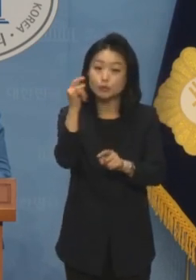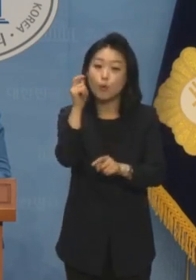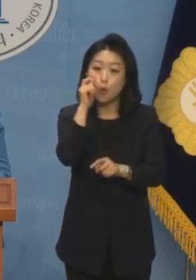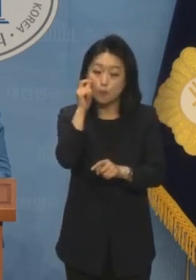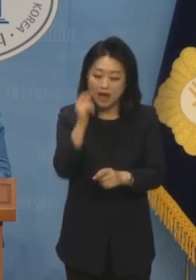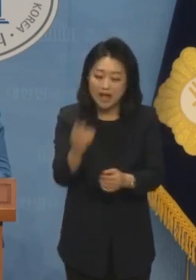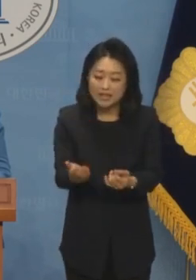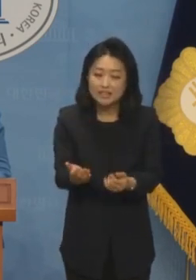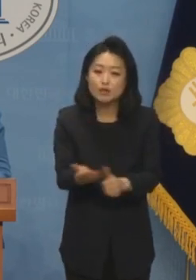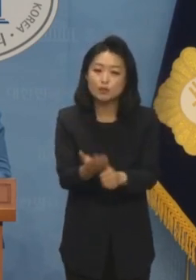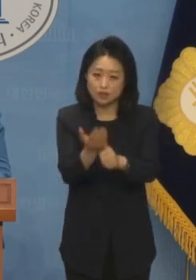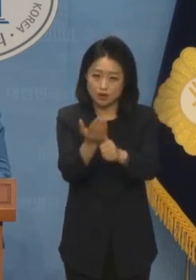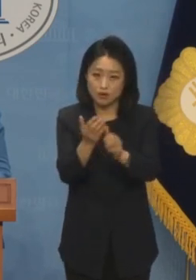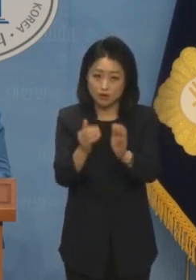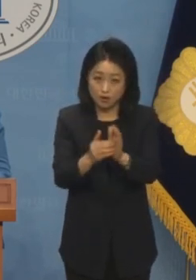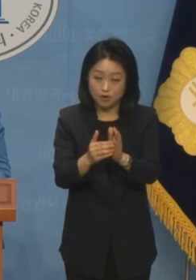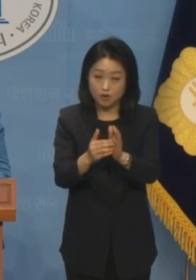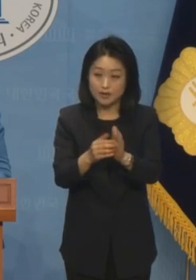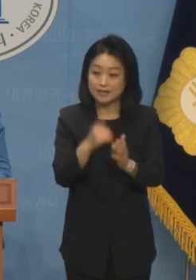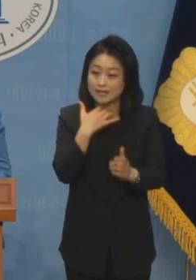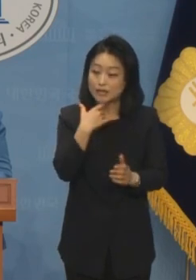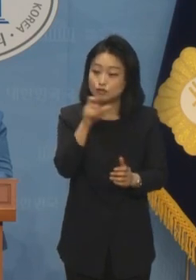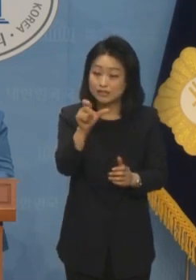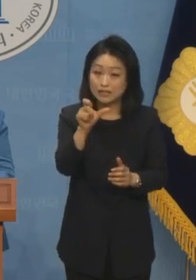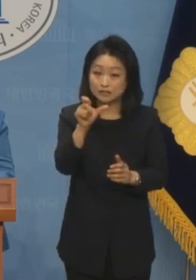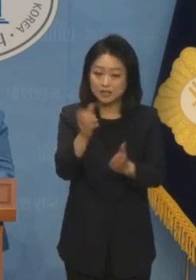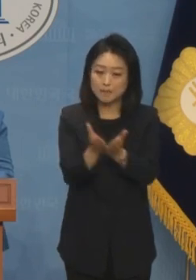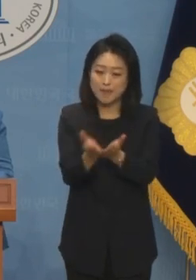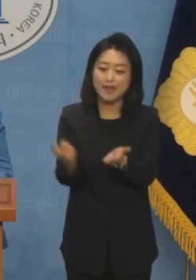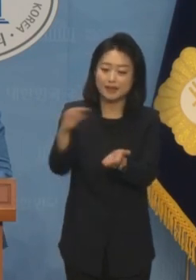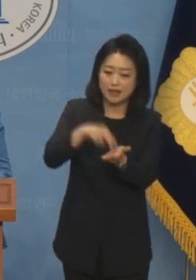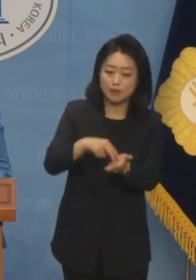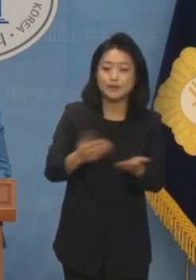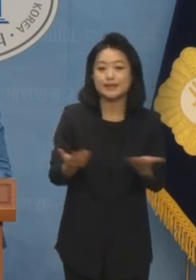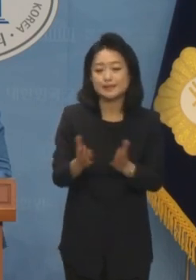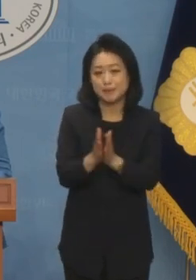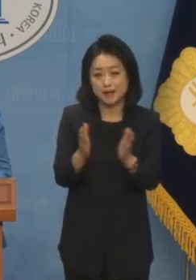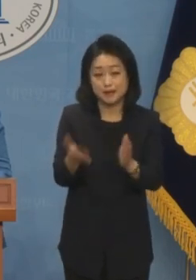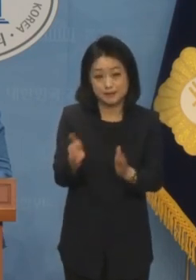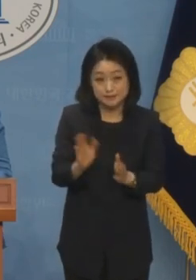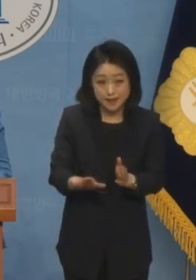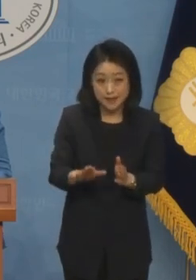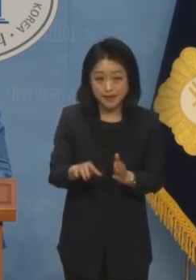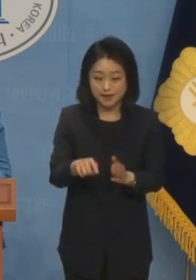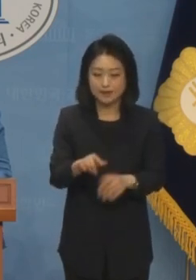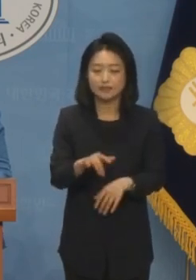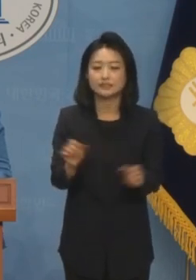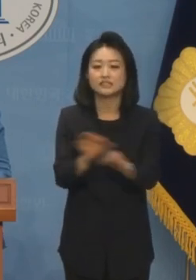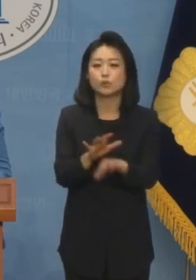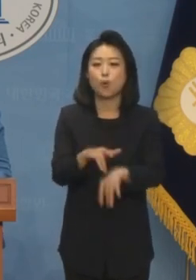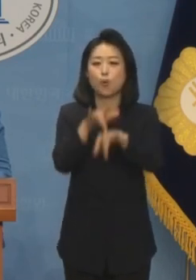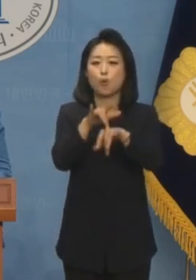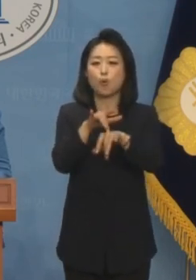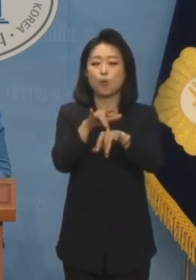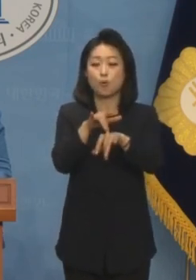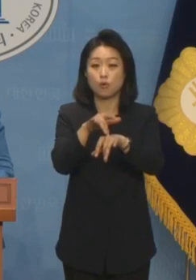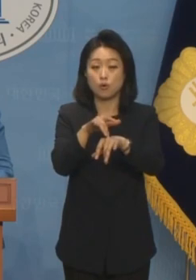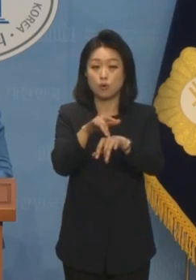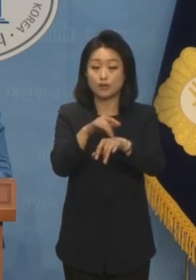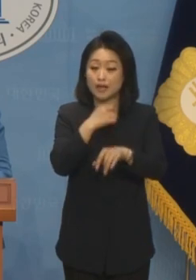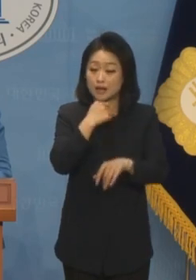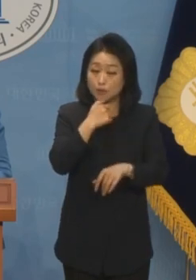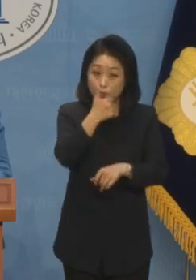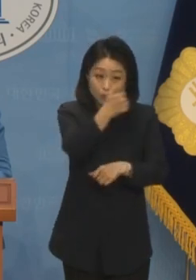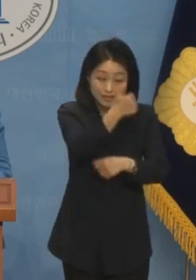키웠습니다. 55살이 되어 선원이었습니다. 그런데 실종이 되었습니다. 그런데